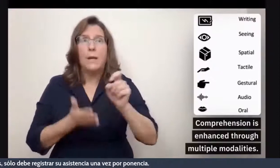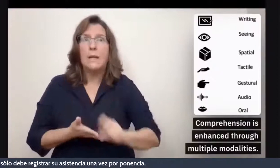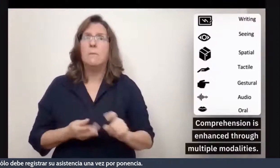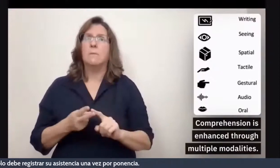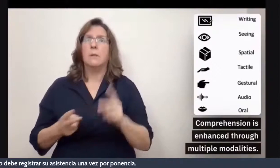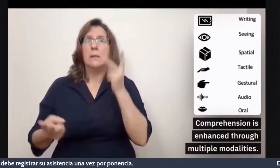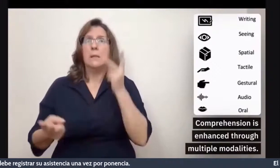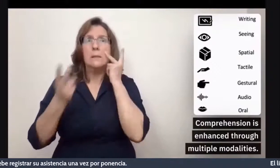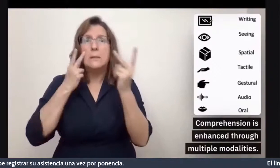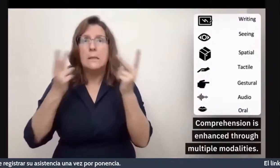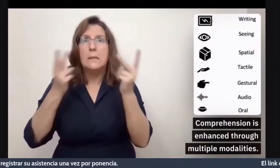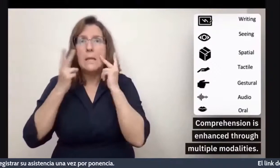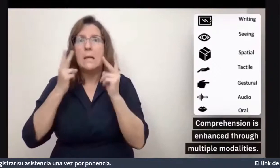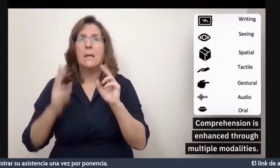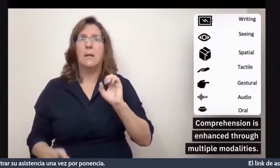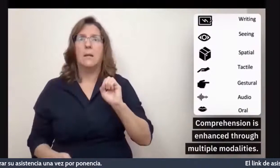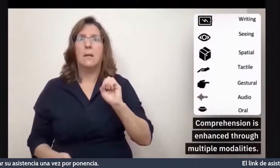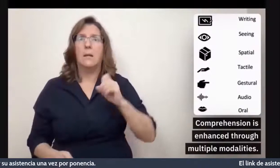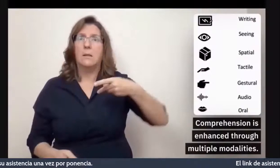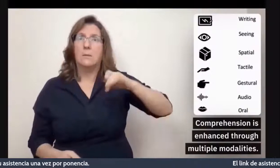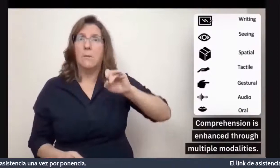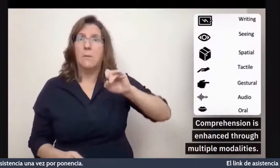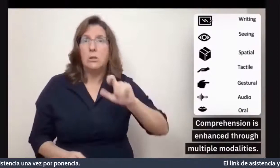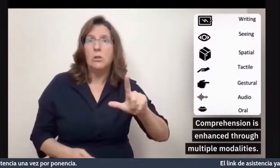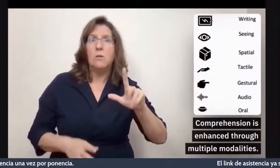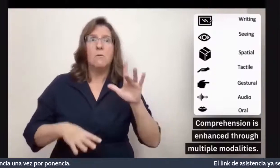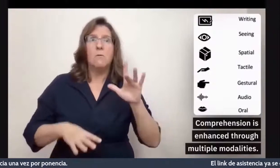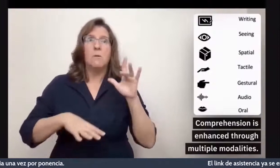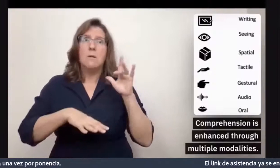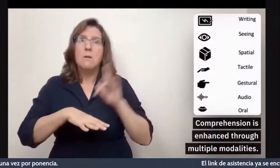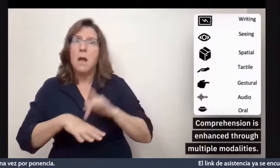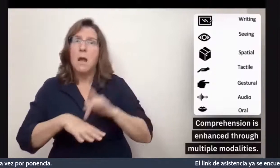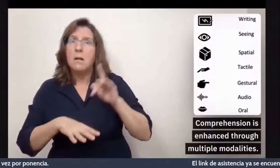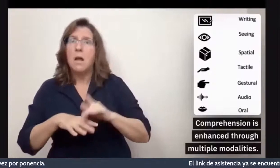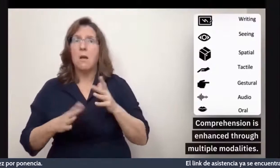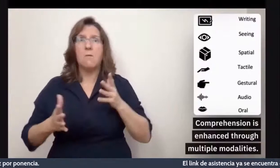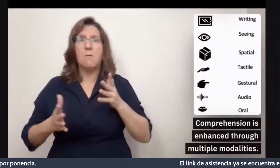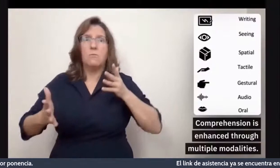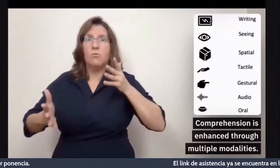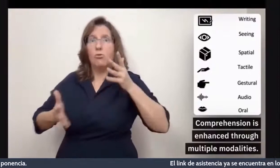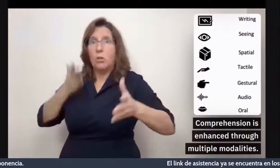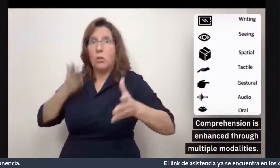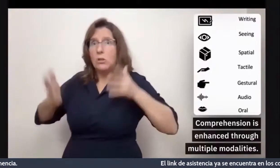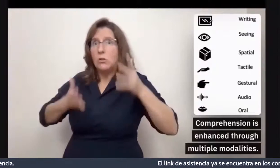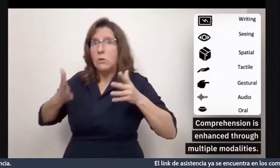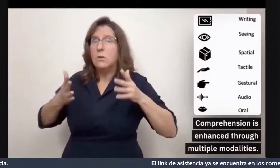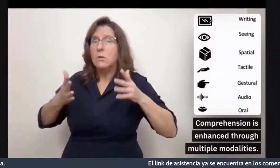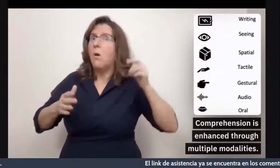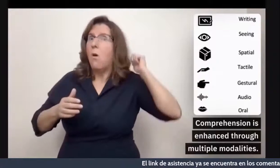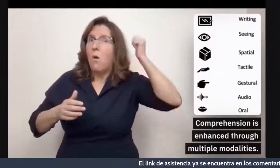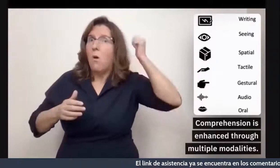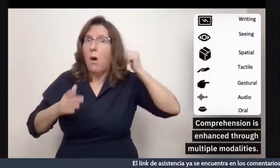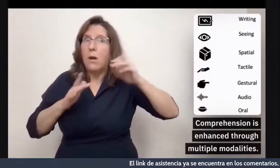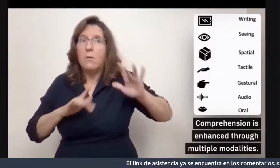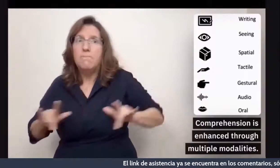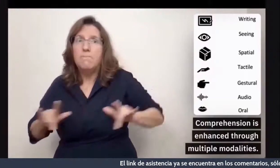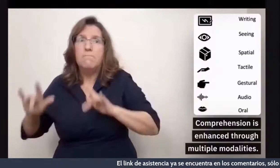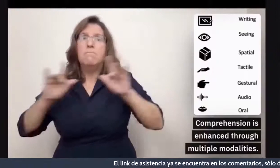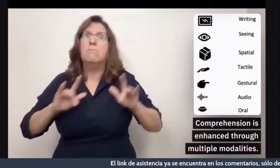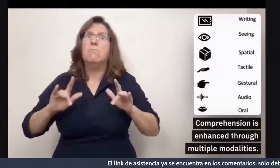espacial, el tacto, los movimientos, lo auditivo y los elementos orales, cada